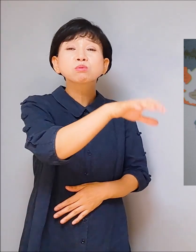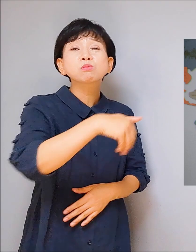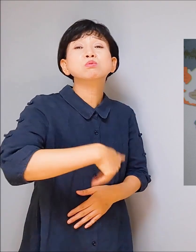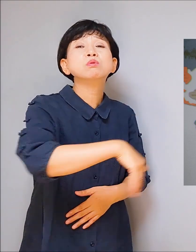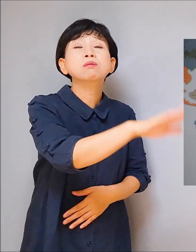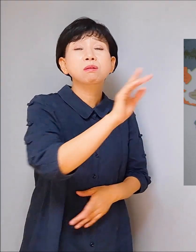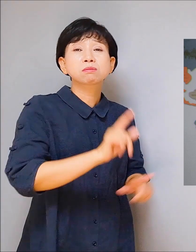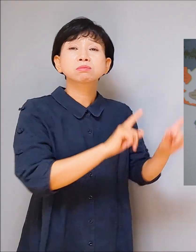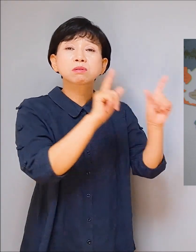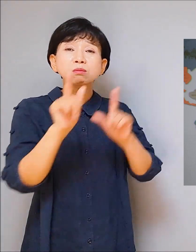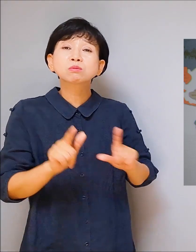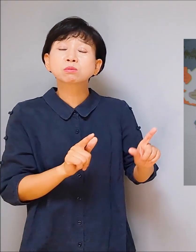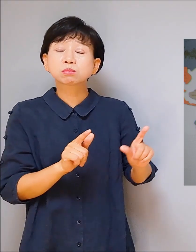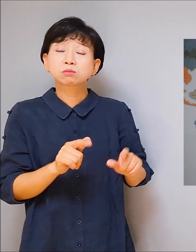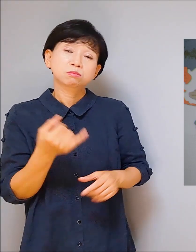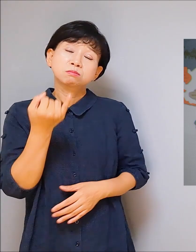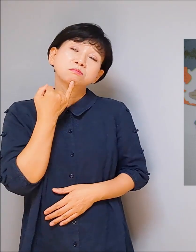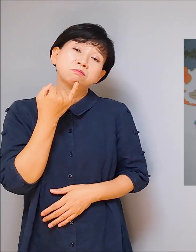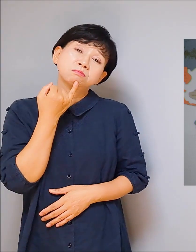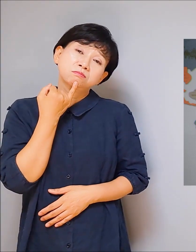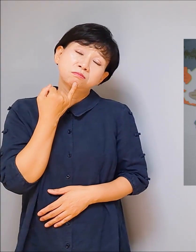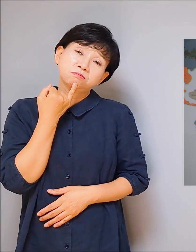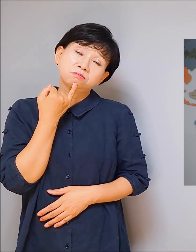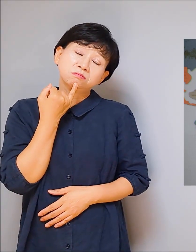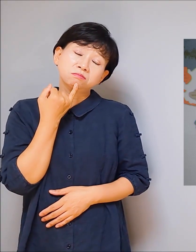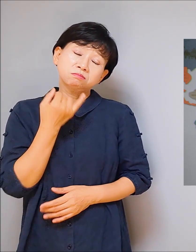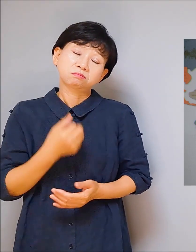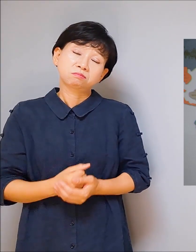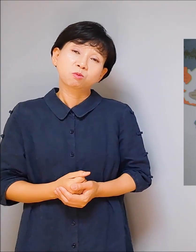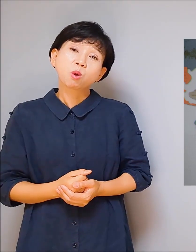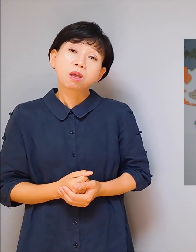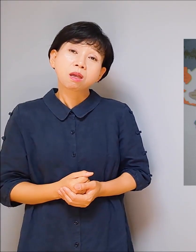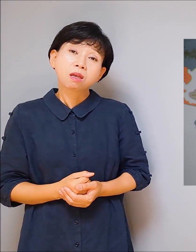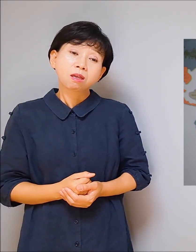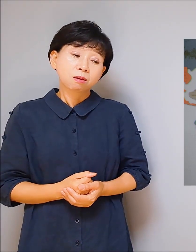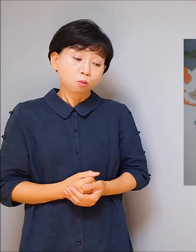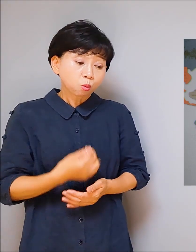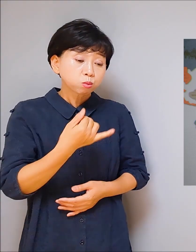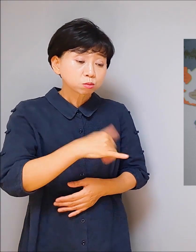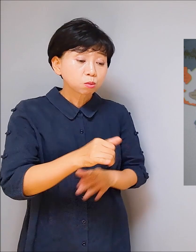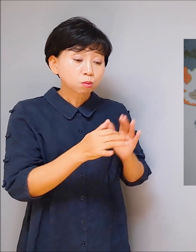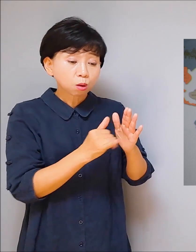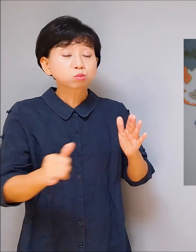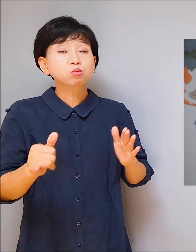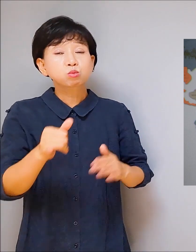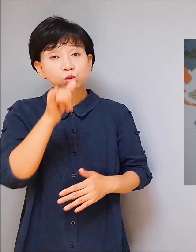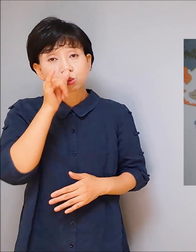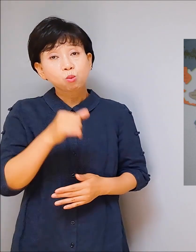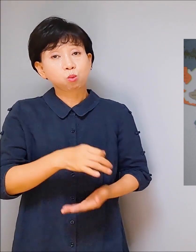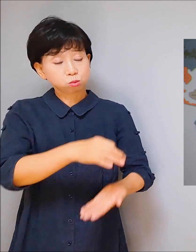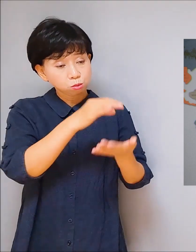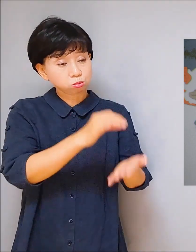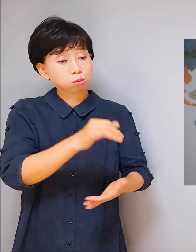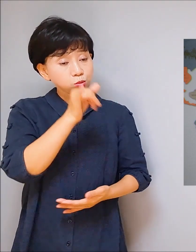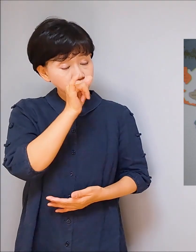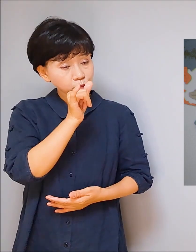잘 먹고 잘 살 수 있는 자녀들이 있고 또 재산이 있어요. 또 왜